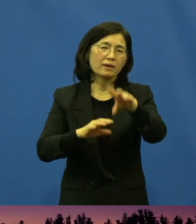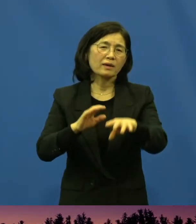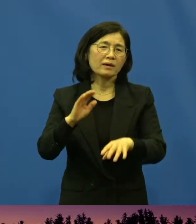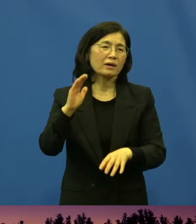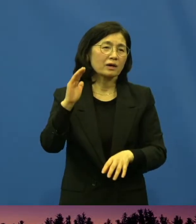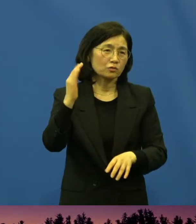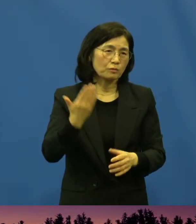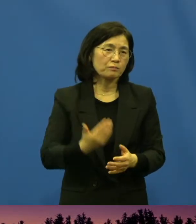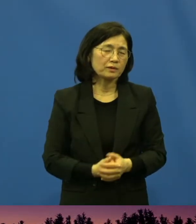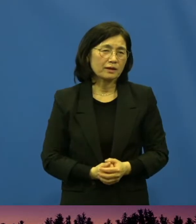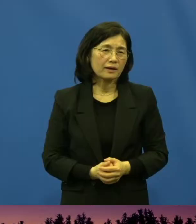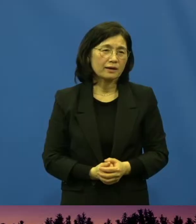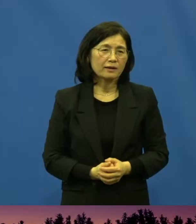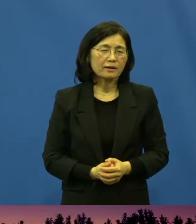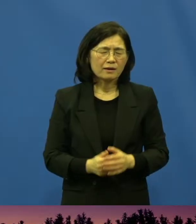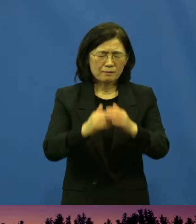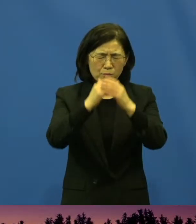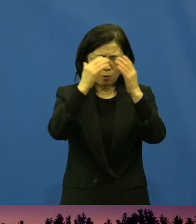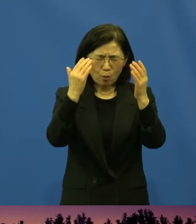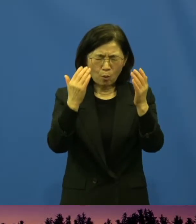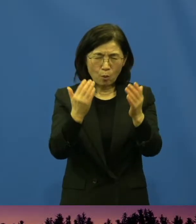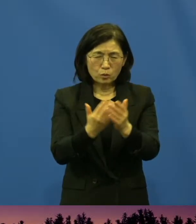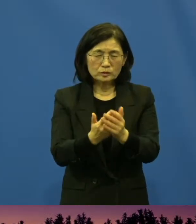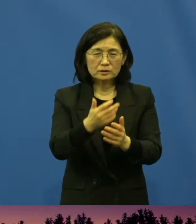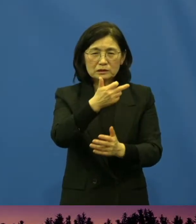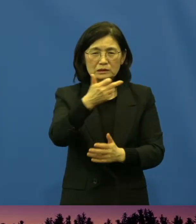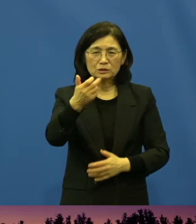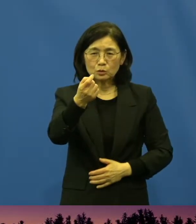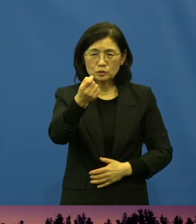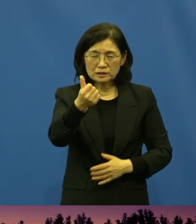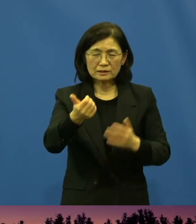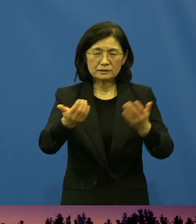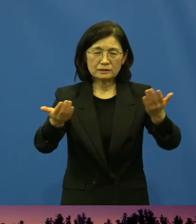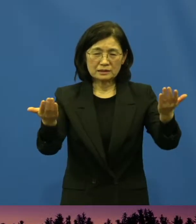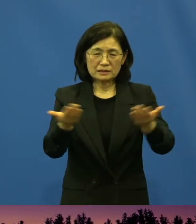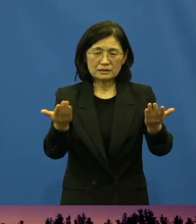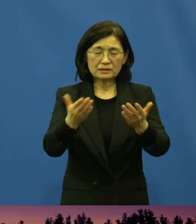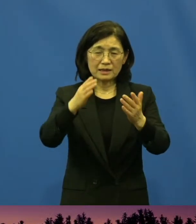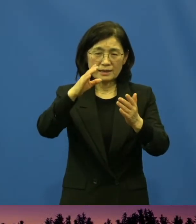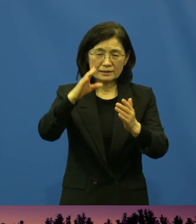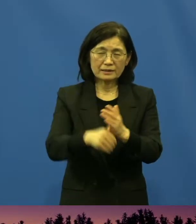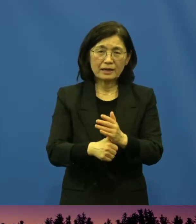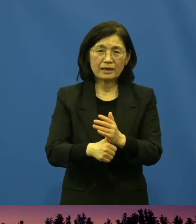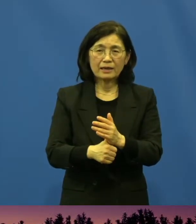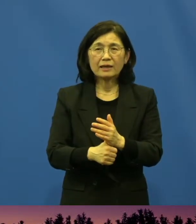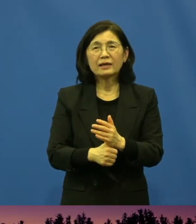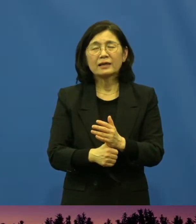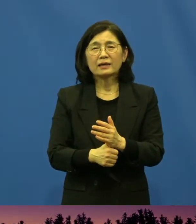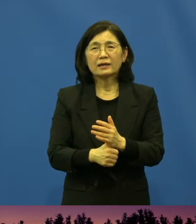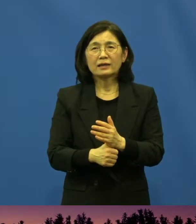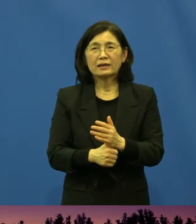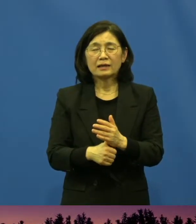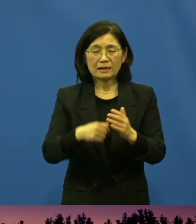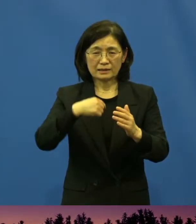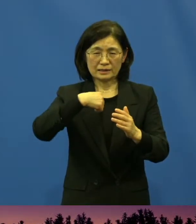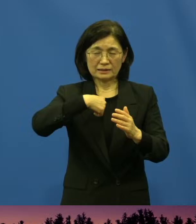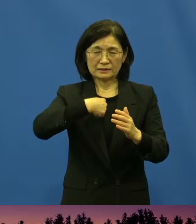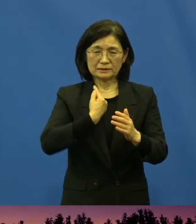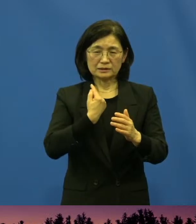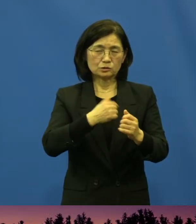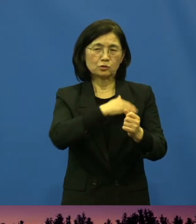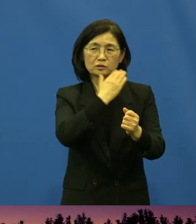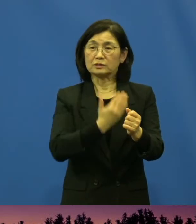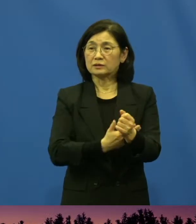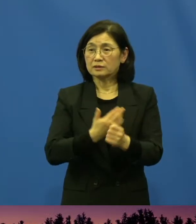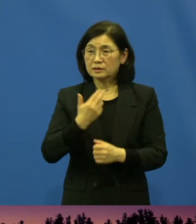영역, 크고 작은 모든 일들. 여러분, 신앙생활이란 뭘까요? 독립적인 존재가 내가 아니라는 겁니다.